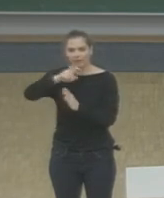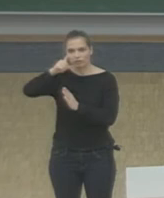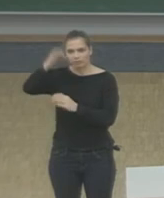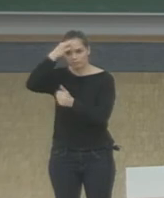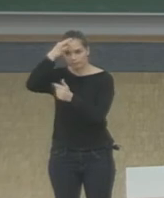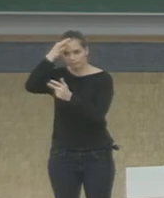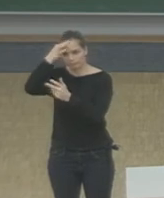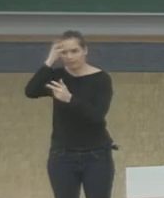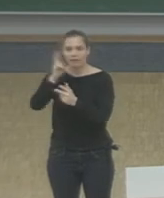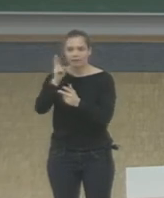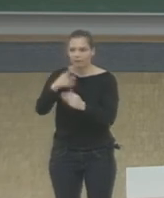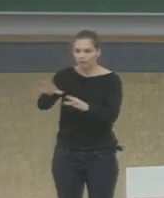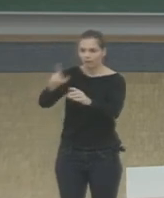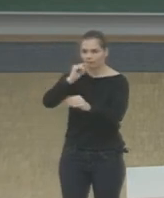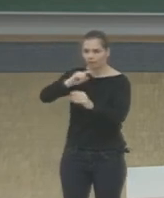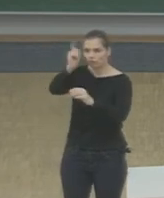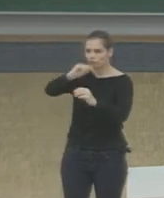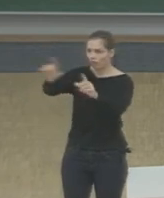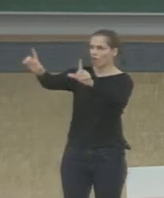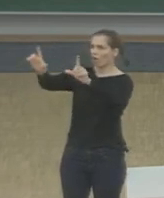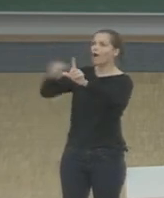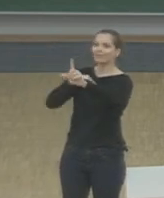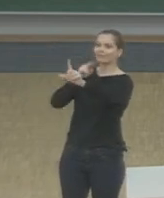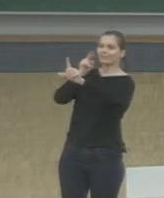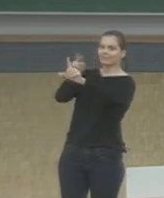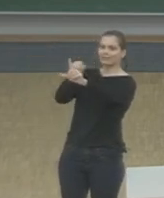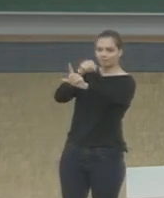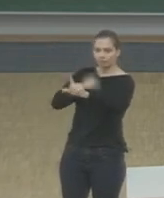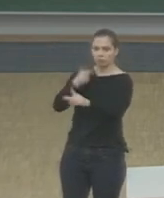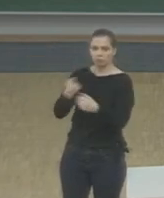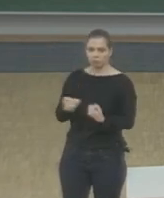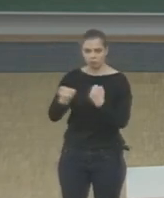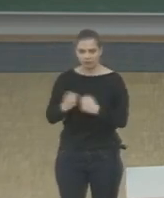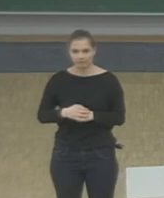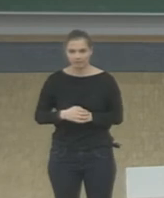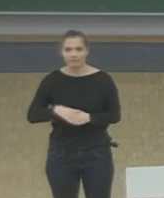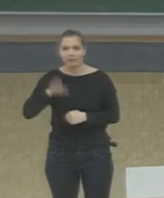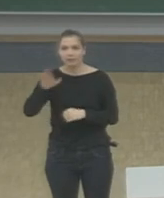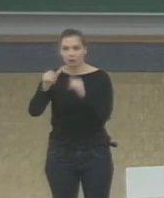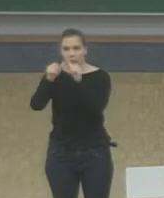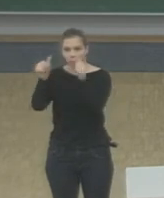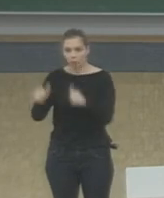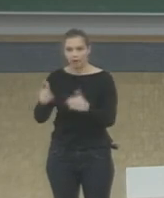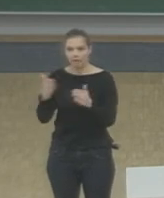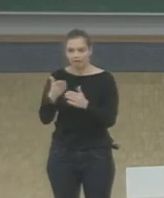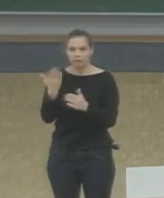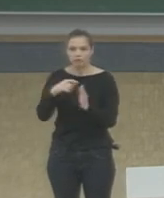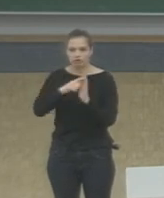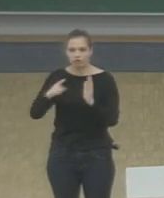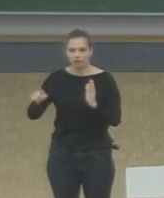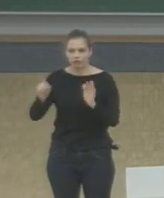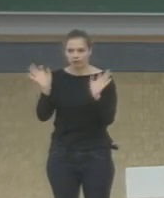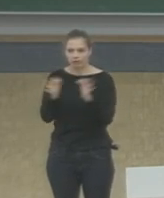der Konsumenten von Statistik beschäftigen müsste. In seinem Modell statistischer Literalität wird